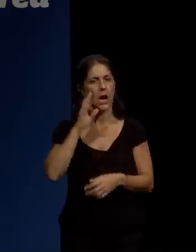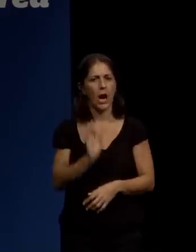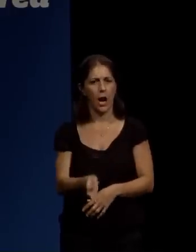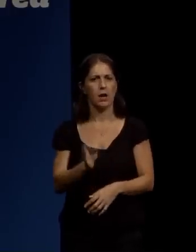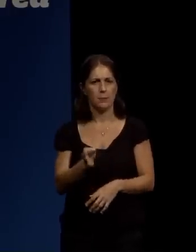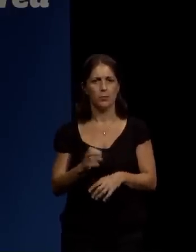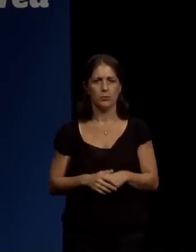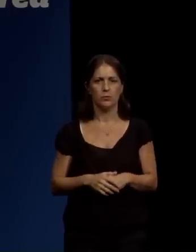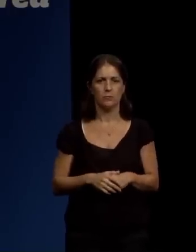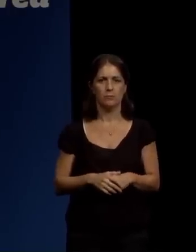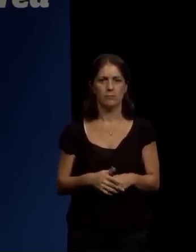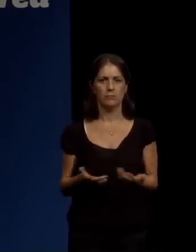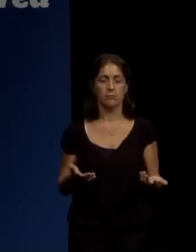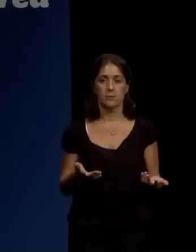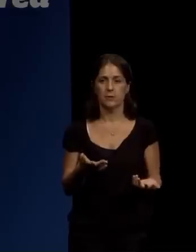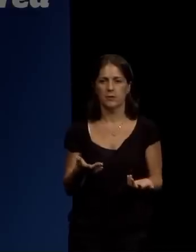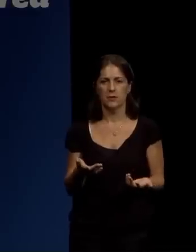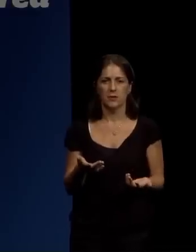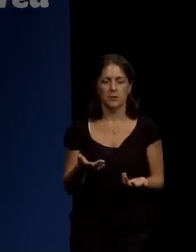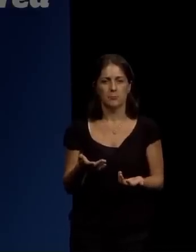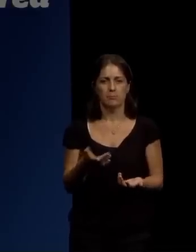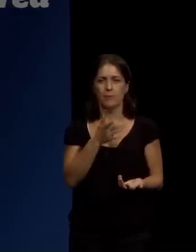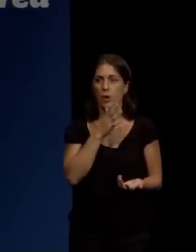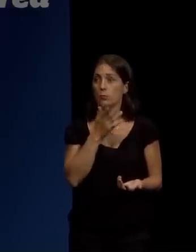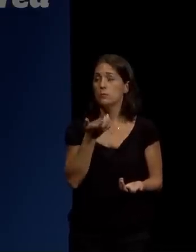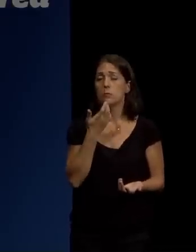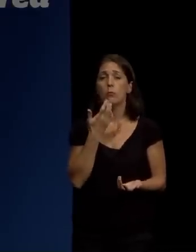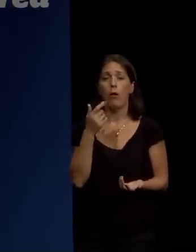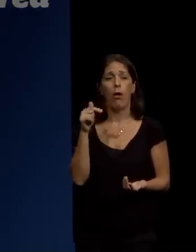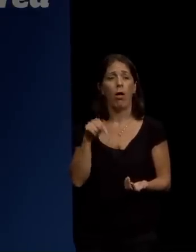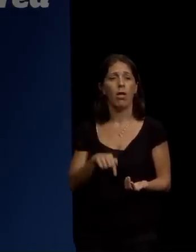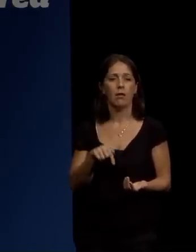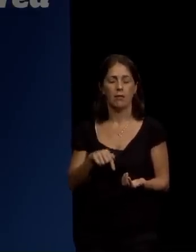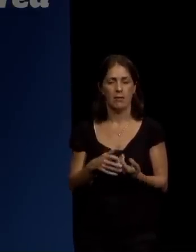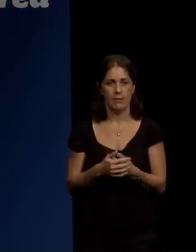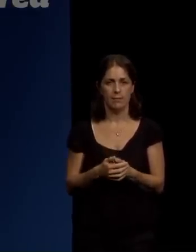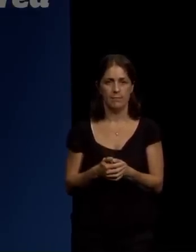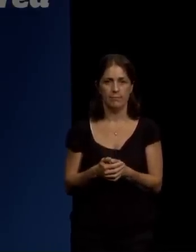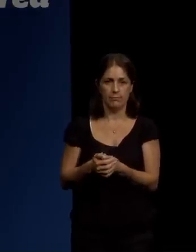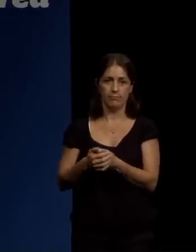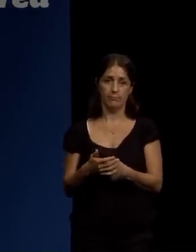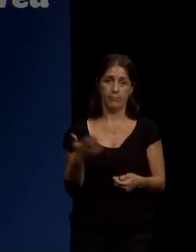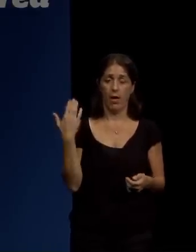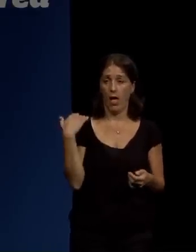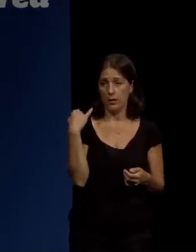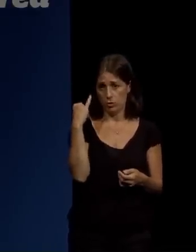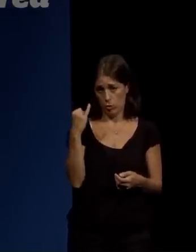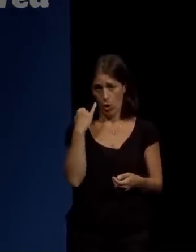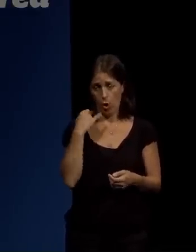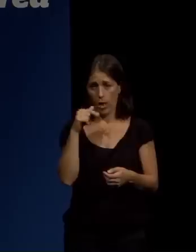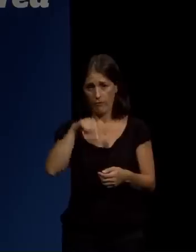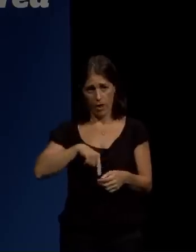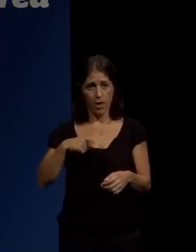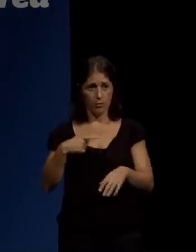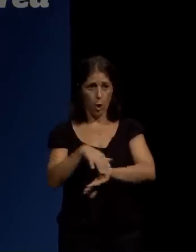auga seña cristalina e que non seña turbia, como a que nos querían dar aquí antes de que Jorge Suárez chegase ao goberno